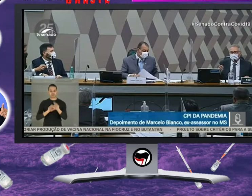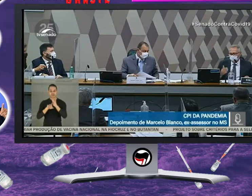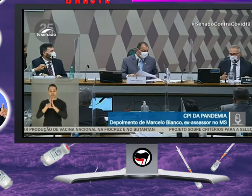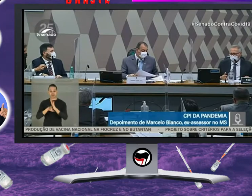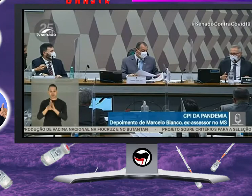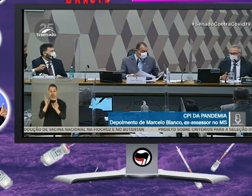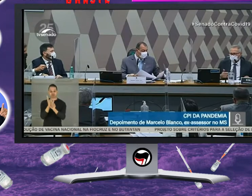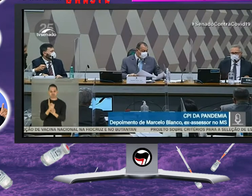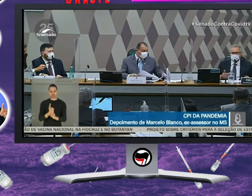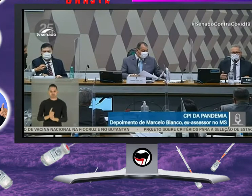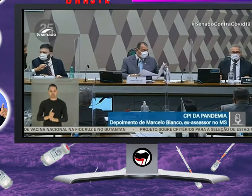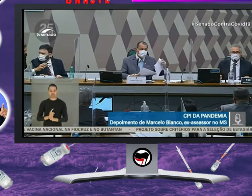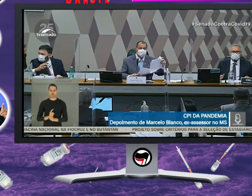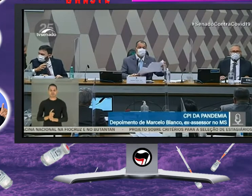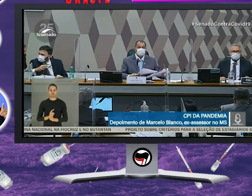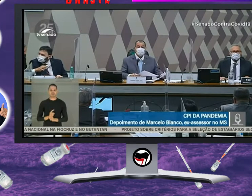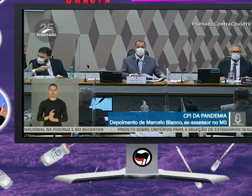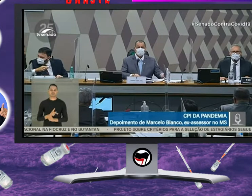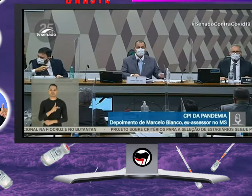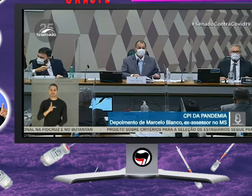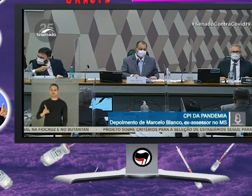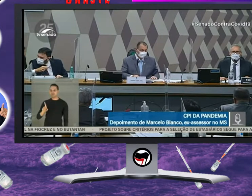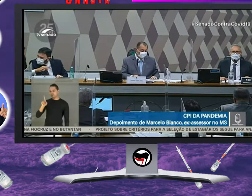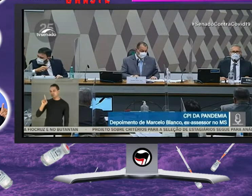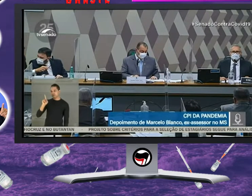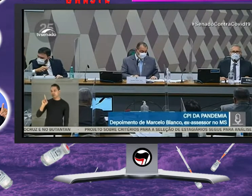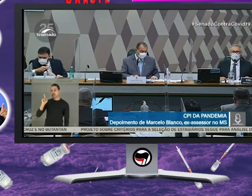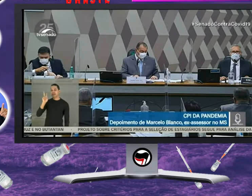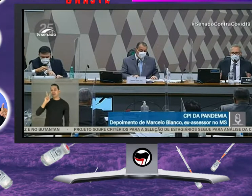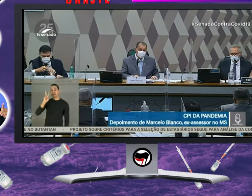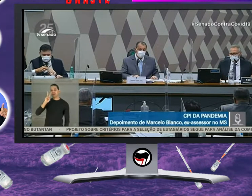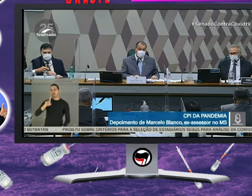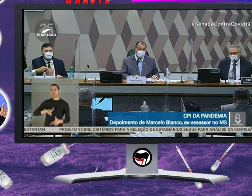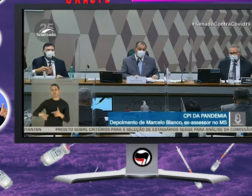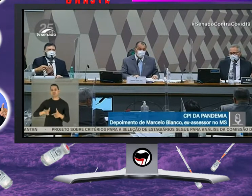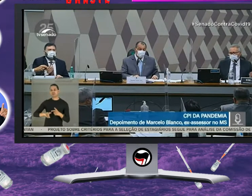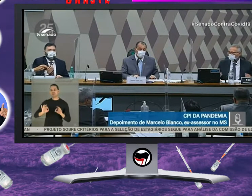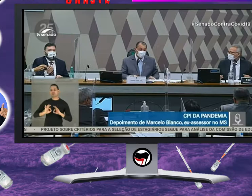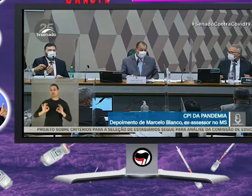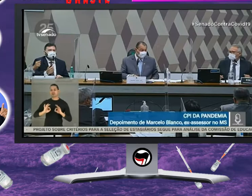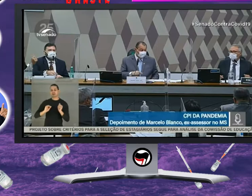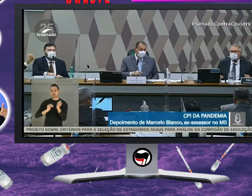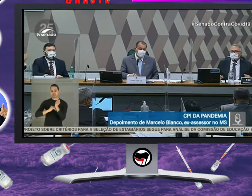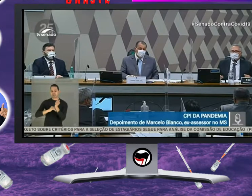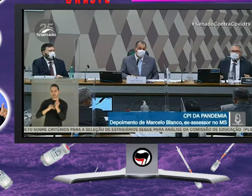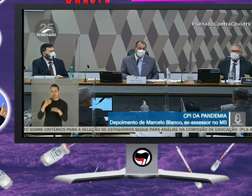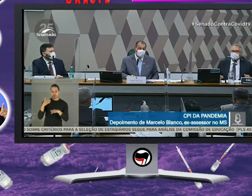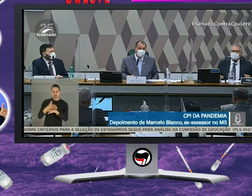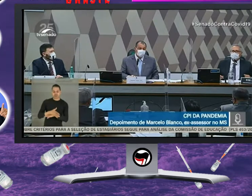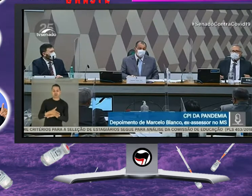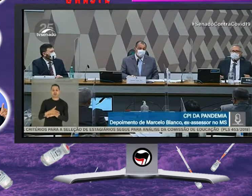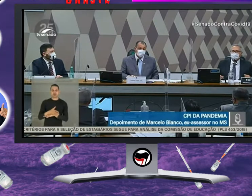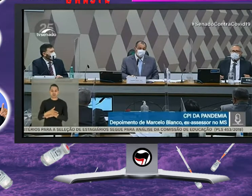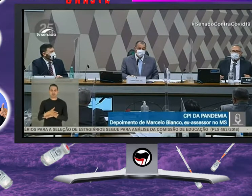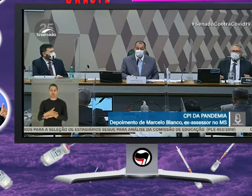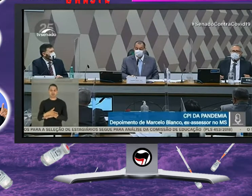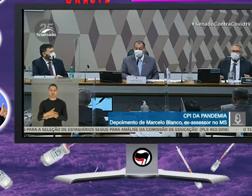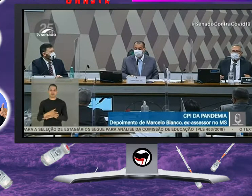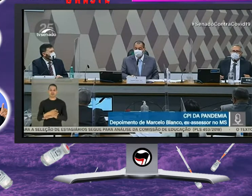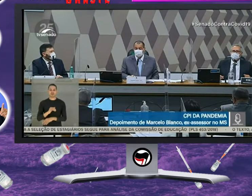com a participação do internauta. Presidente, mas só pra lembrar que isso não é problema. As quebras de sigilos vão dar exatamente ipsilitre o que